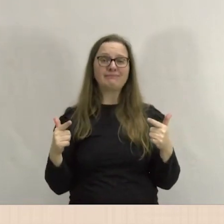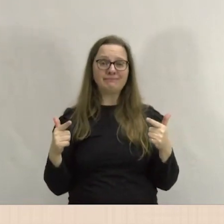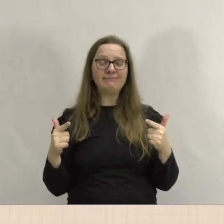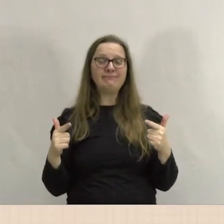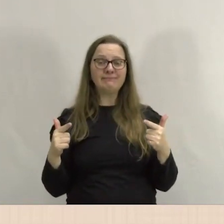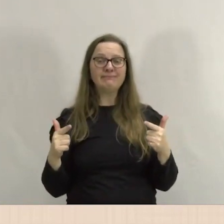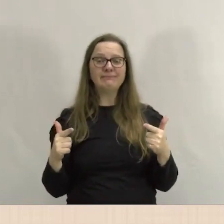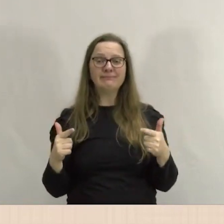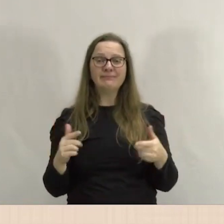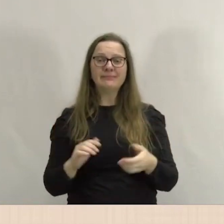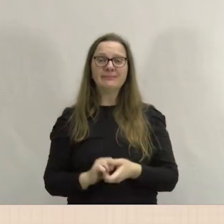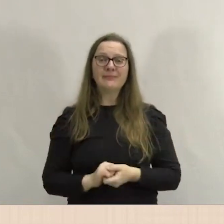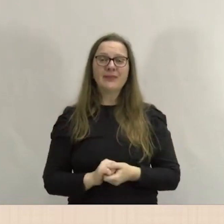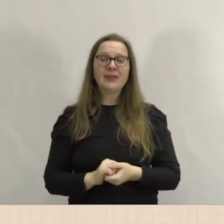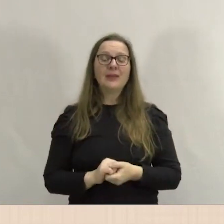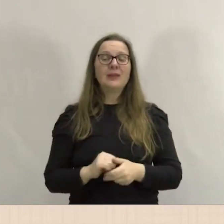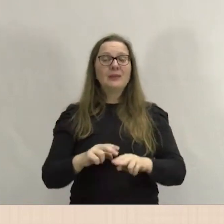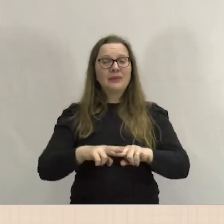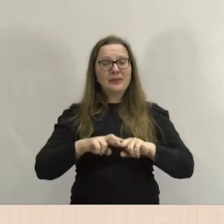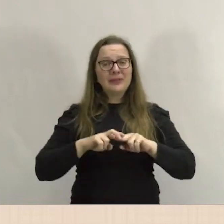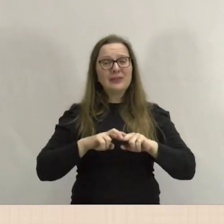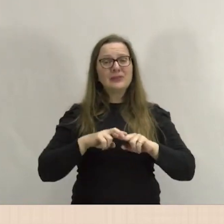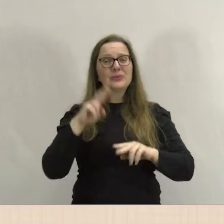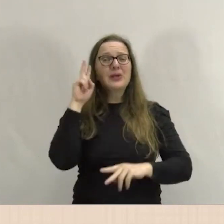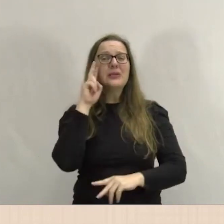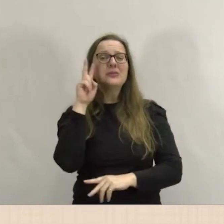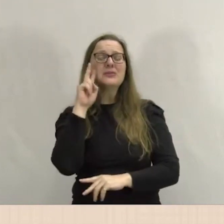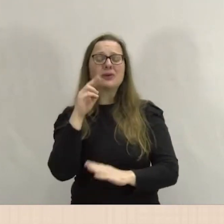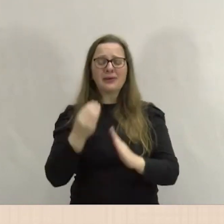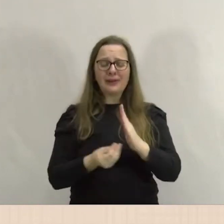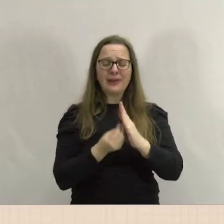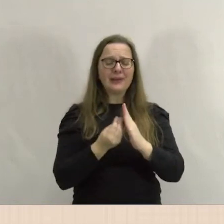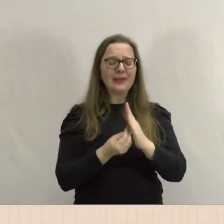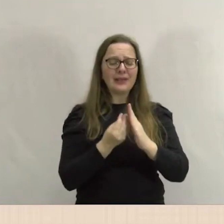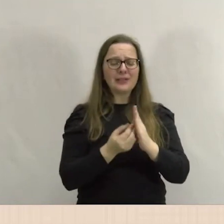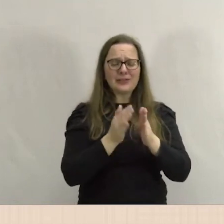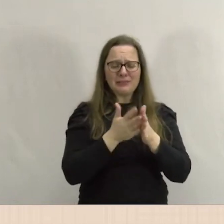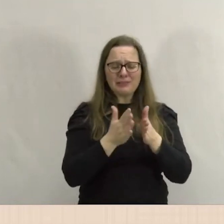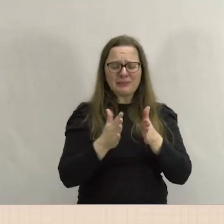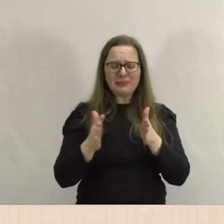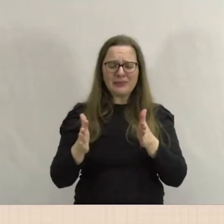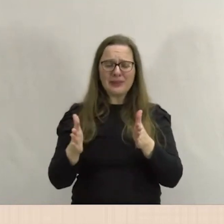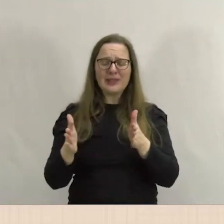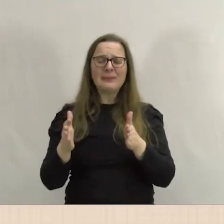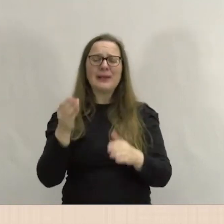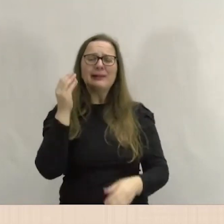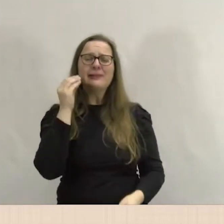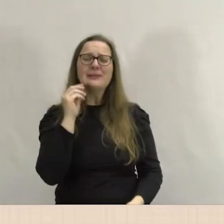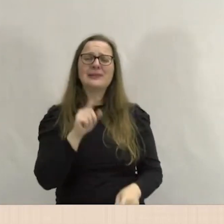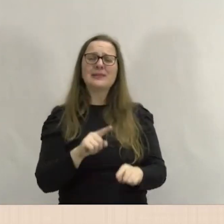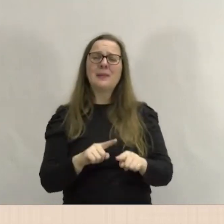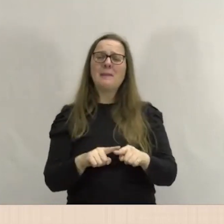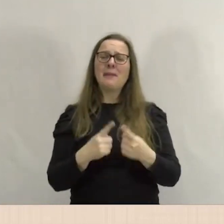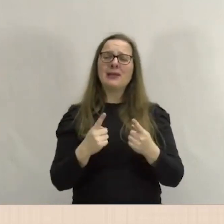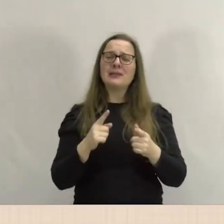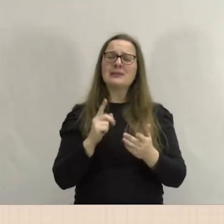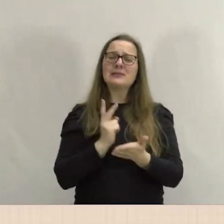desesperados, passaram a tentar suprir essa carência.